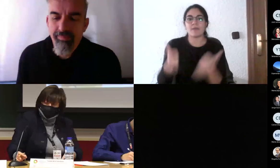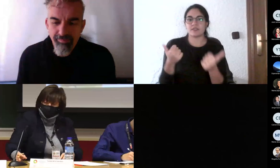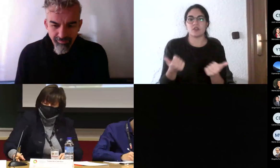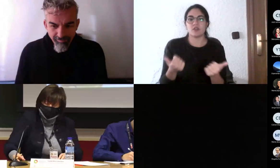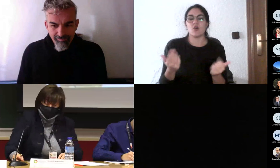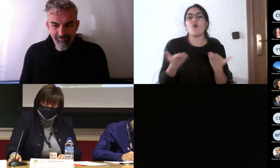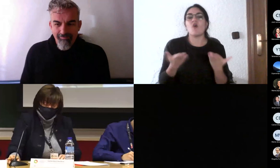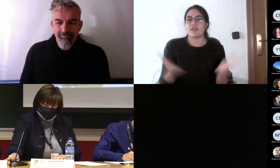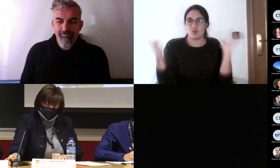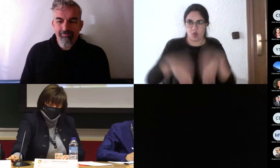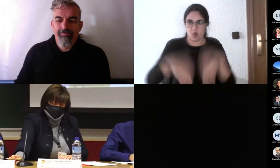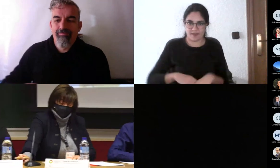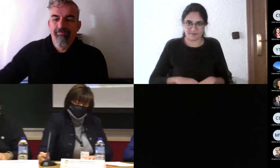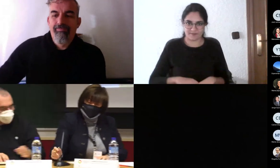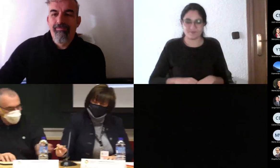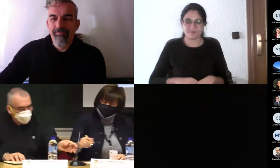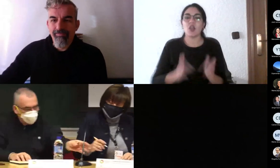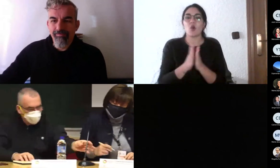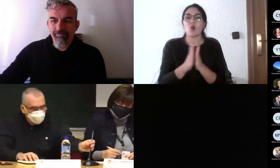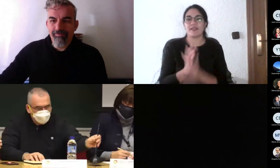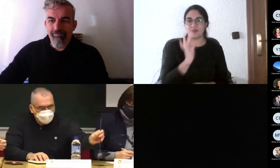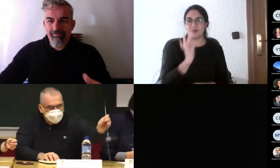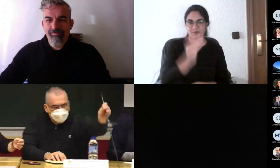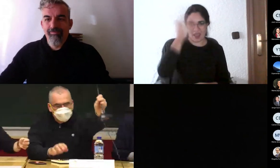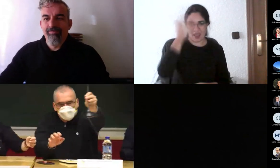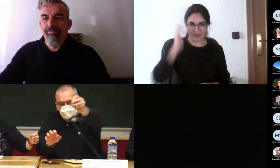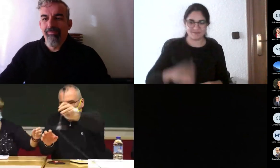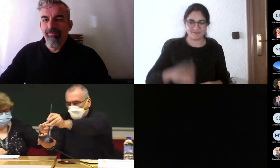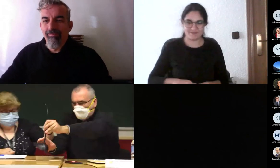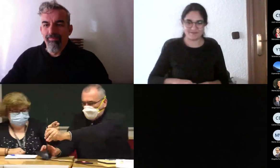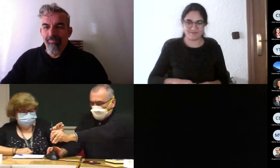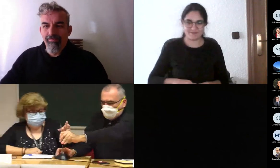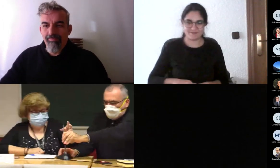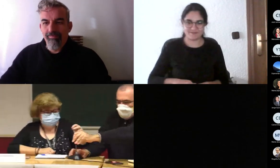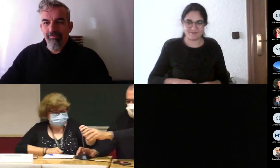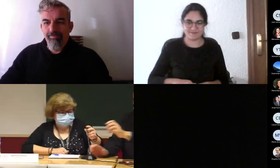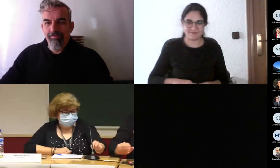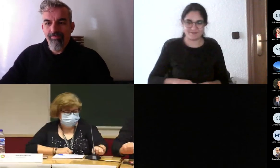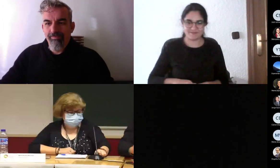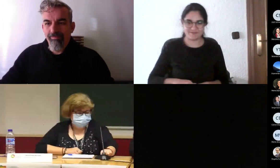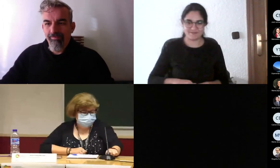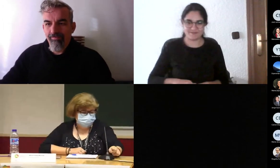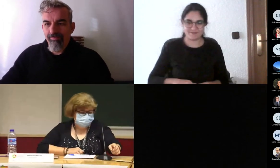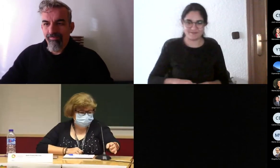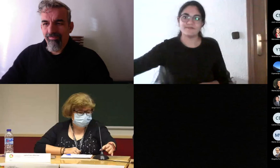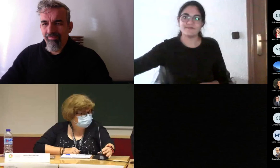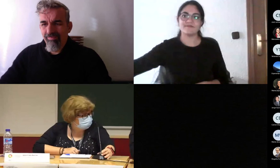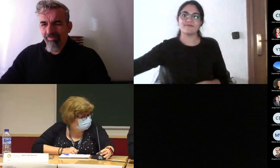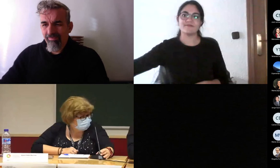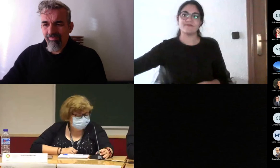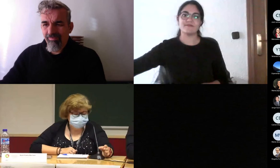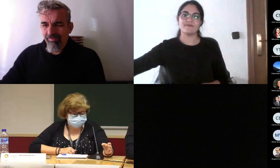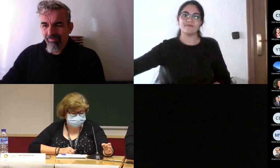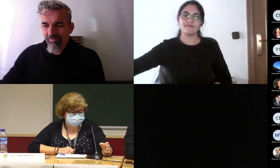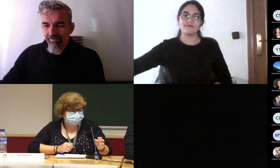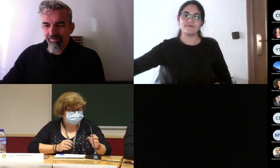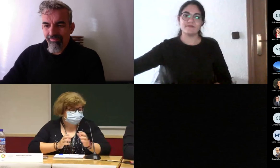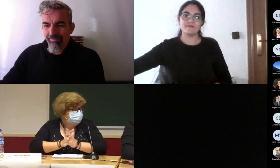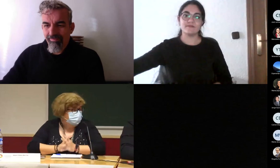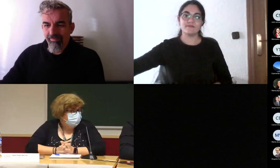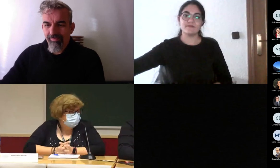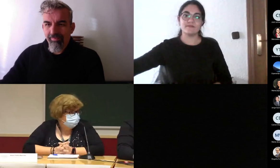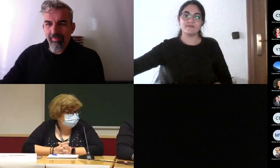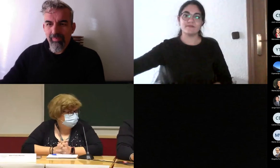empezamos por Belén vamos de allí para acá y terminamos un minuto de verdad es decir 6 minutos total más o menos